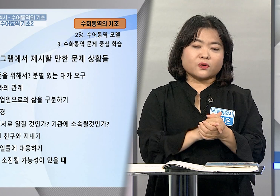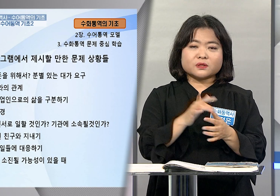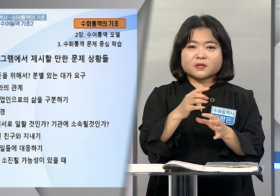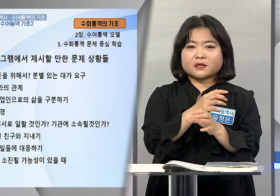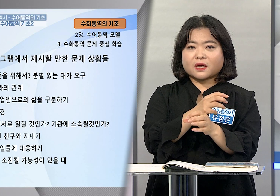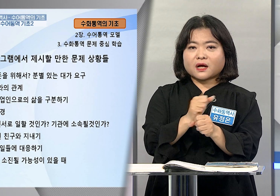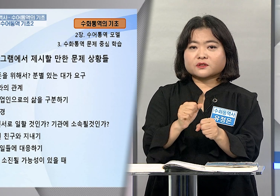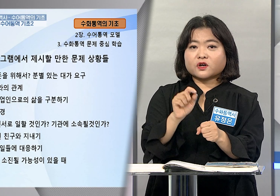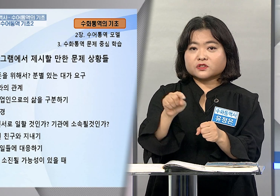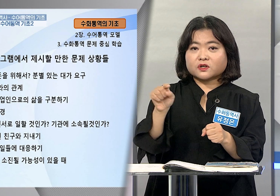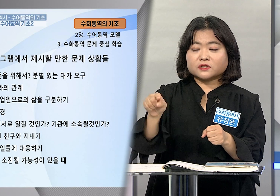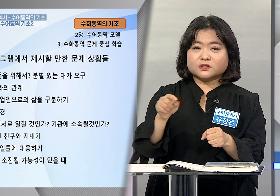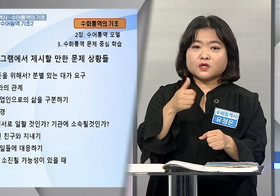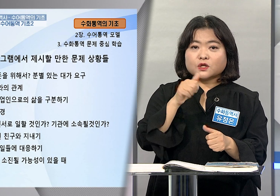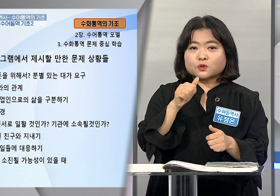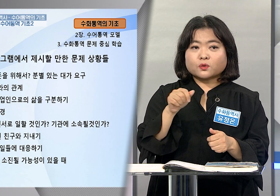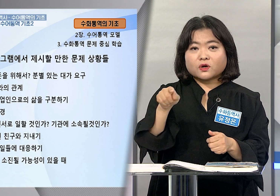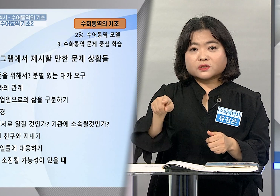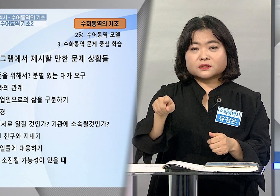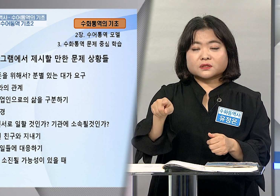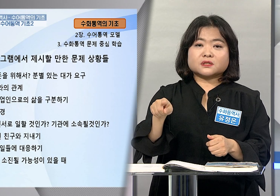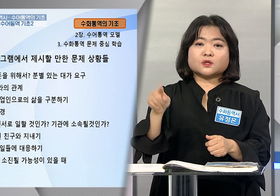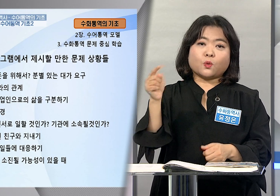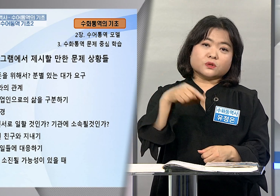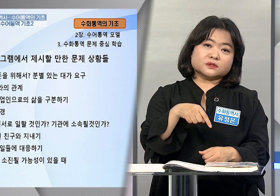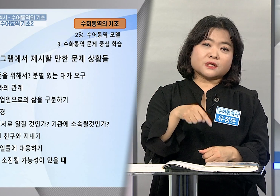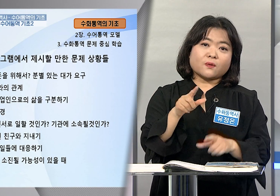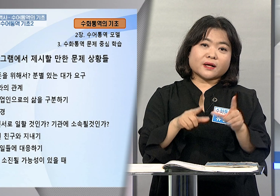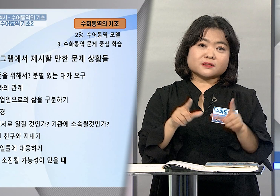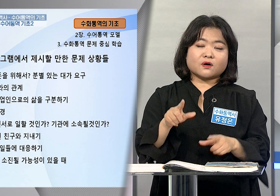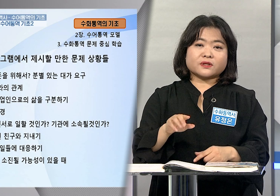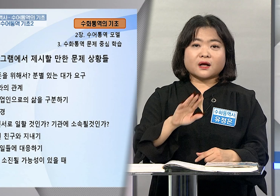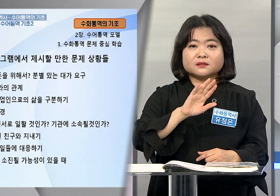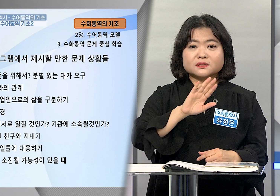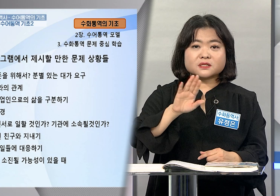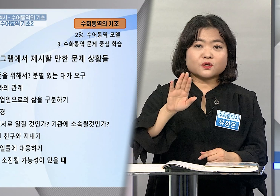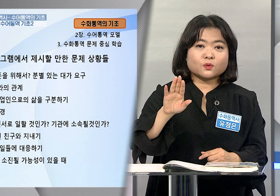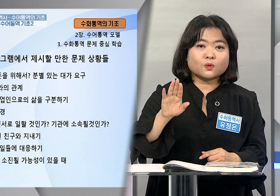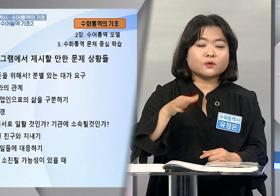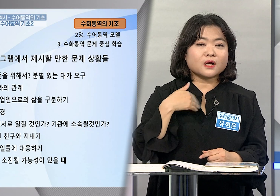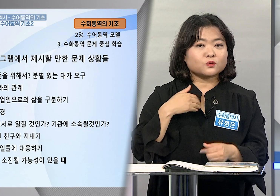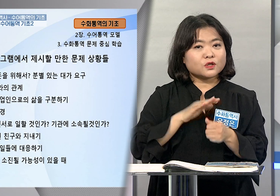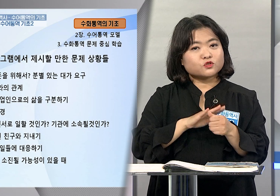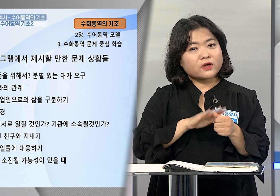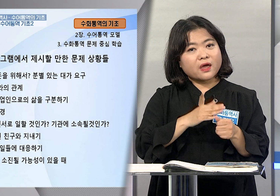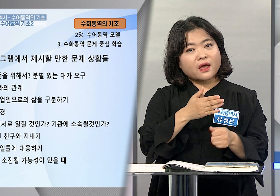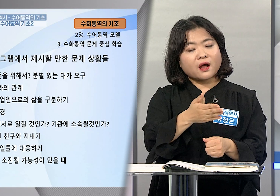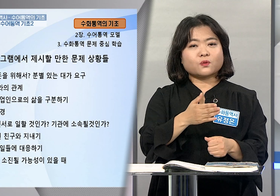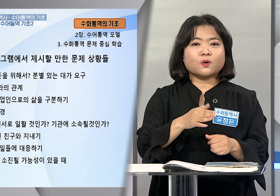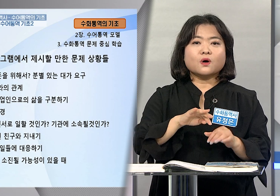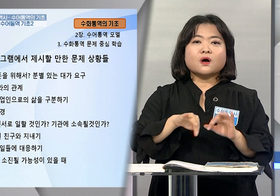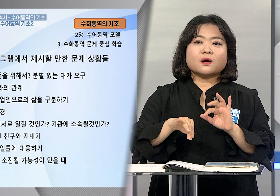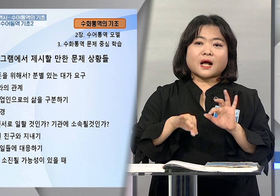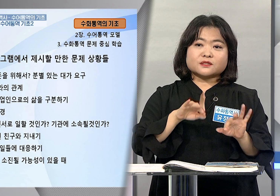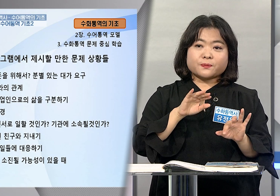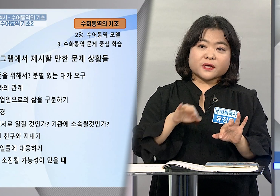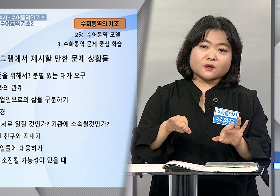이미 계약되어져 있는 통역이 오는 상황에서 내가 그걸 제껴놓고 내가 도와줄게 하고